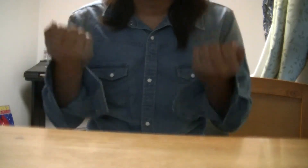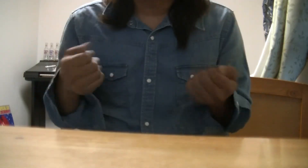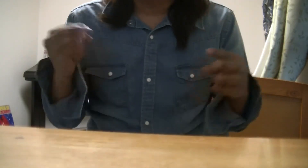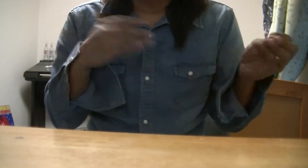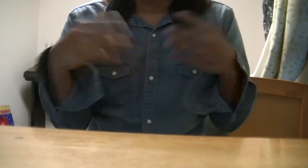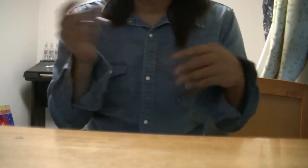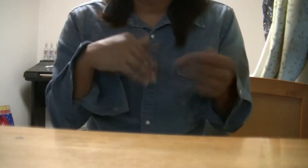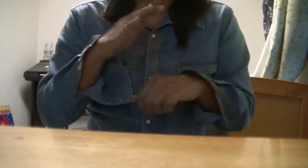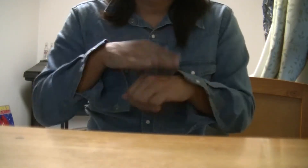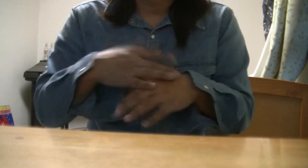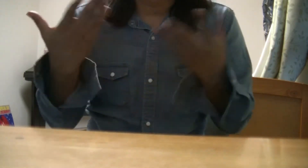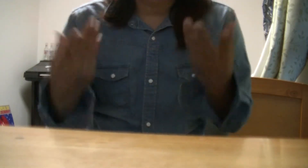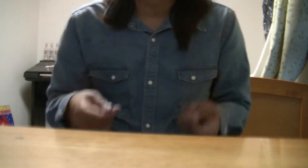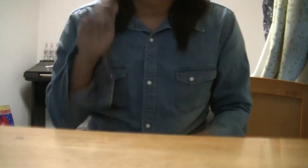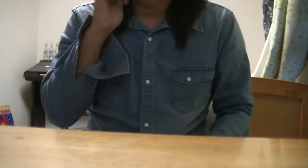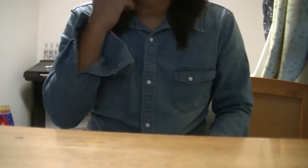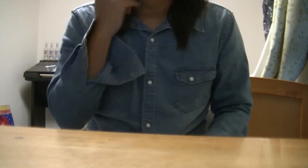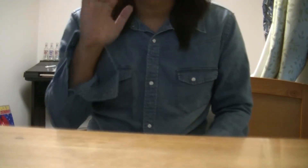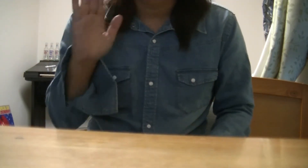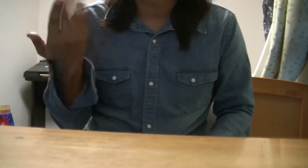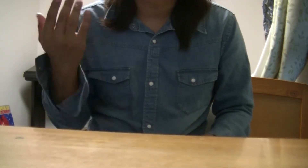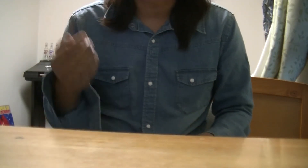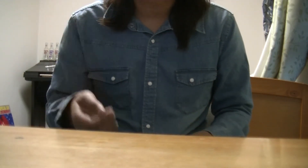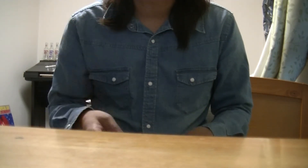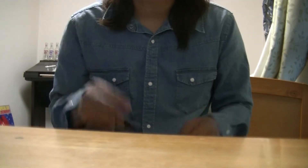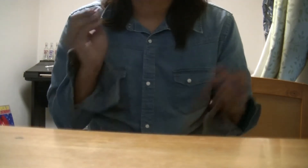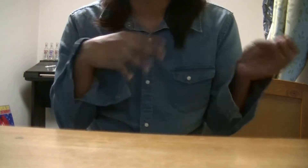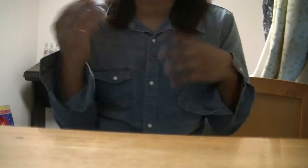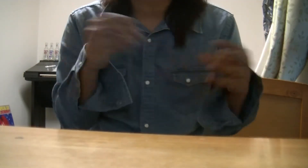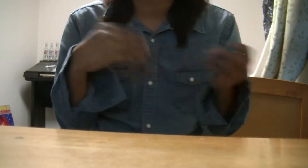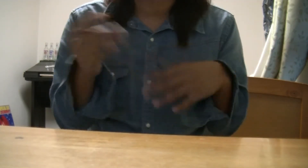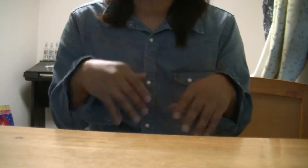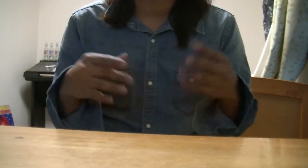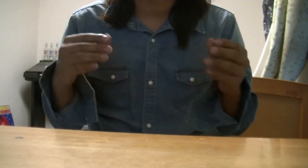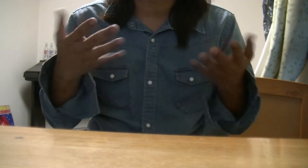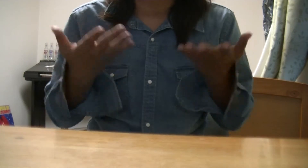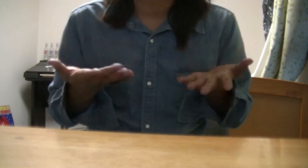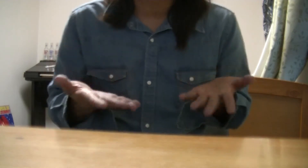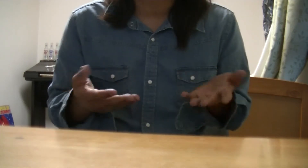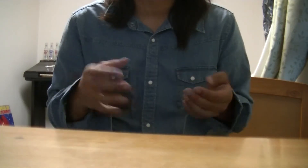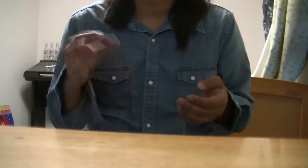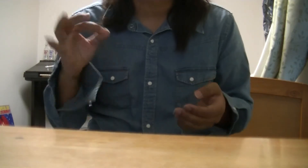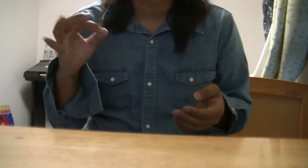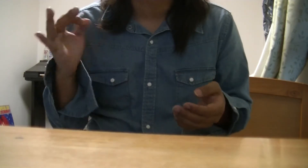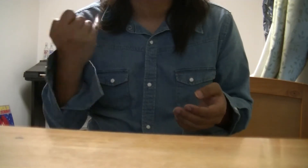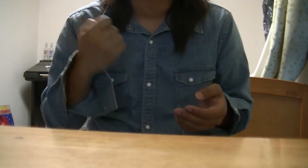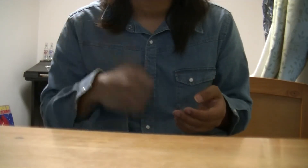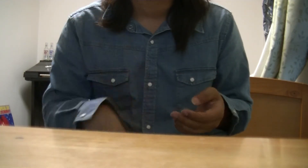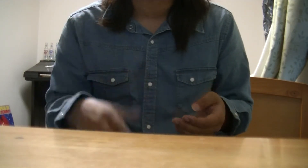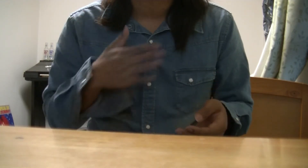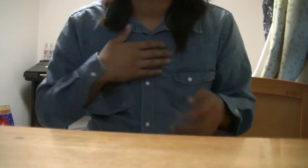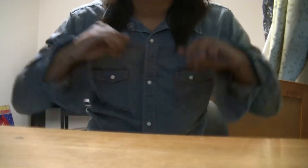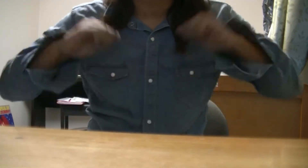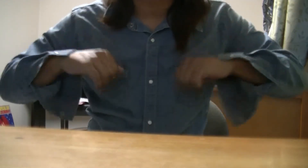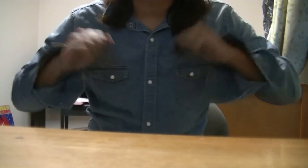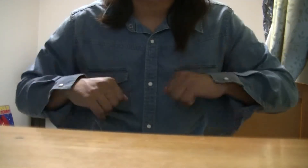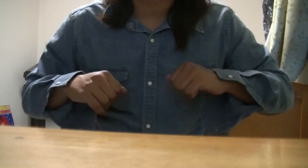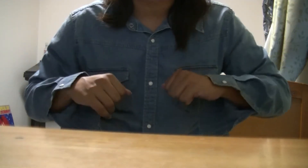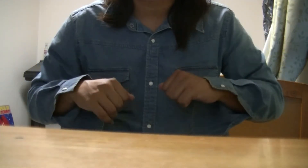日で終わりじゃないんですけど、これからもこの話し方の学校で得た価値を実生活に活用し